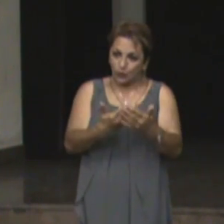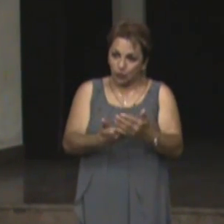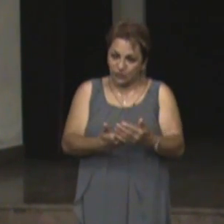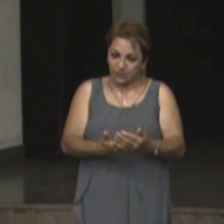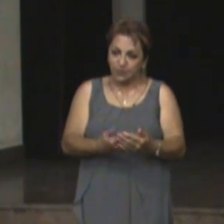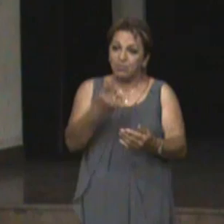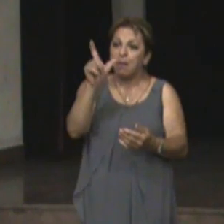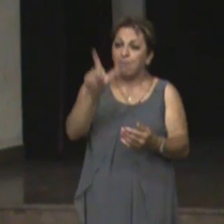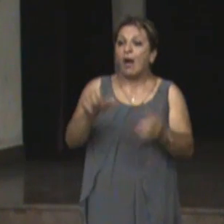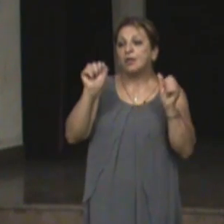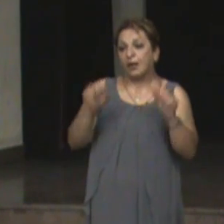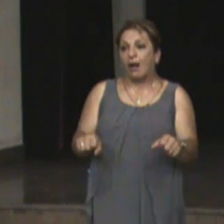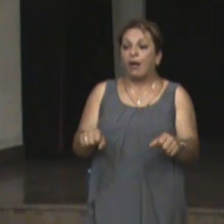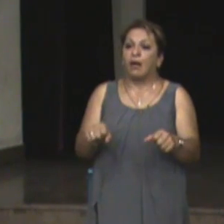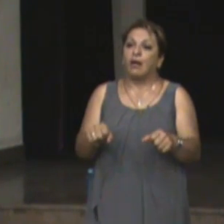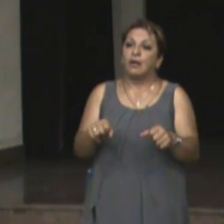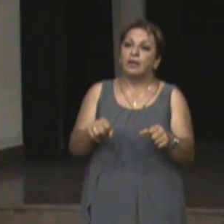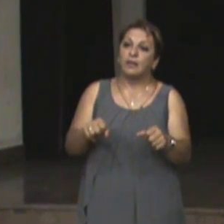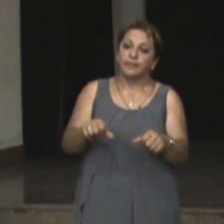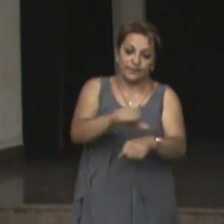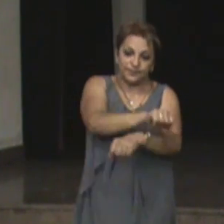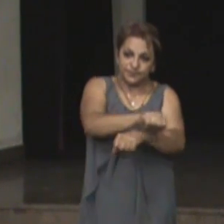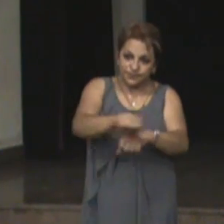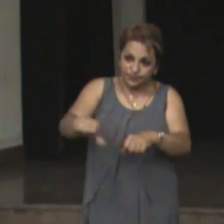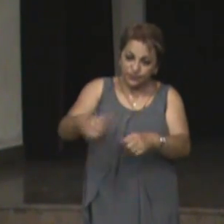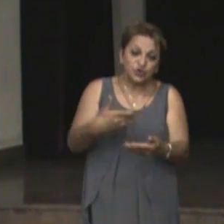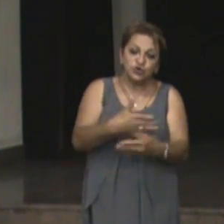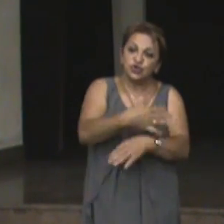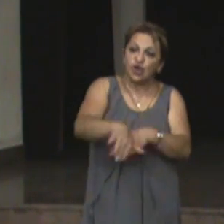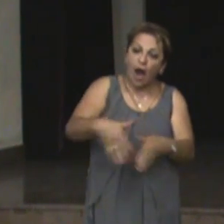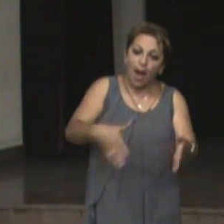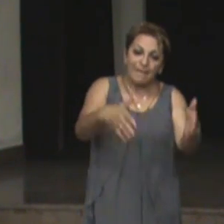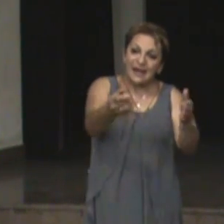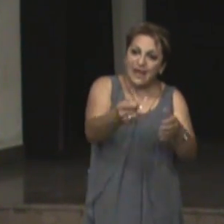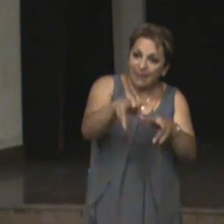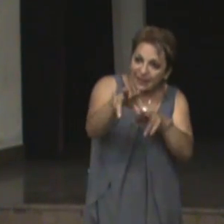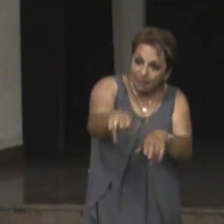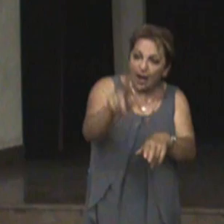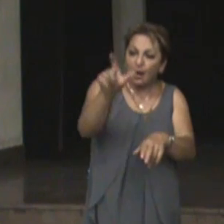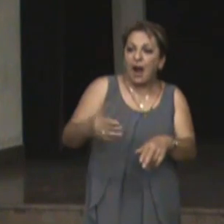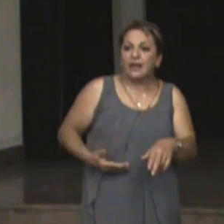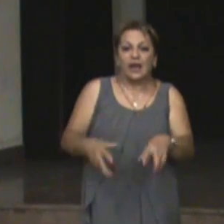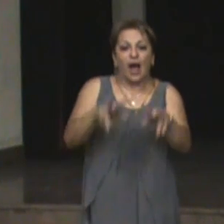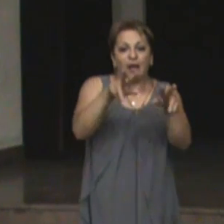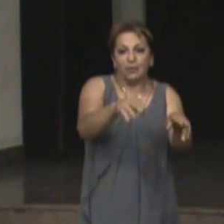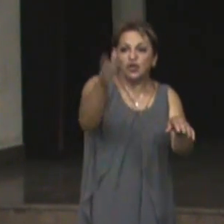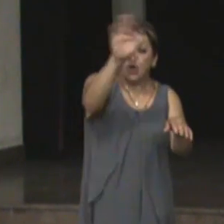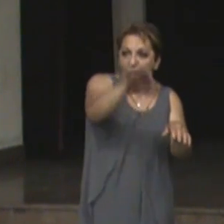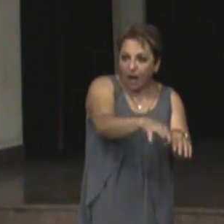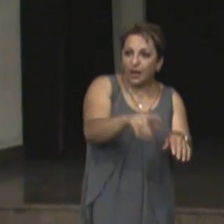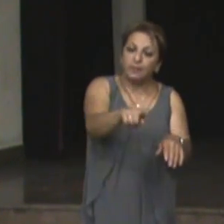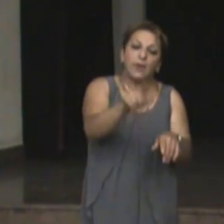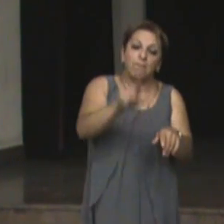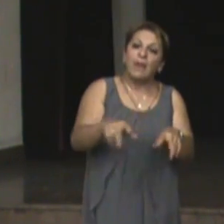մարդը լինի այդ սահմանի ես ճանապարհի ես ընկած է մի նման, մի մարդու կյանքը լինի ժայռոտ